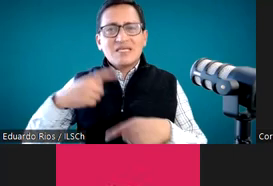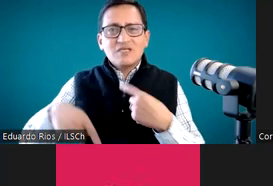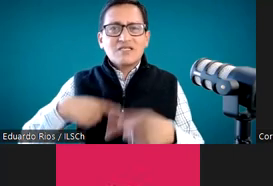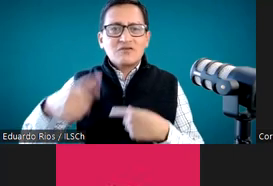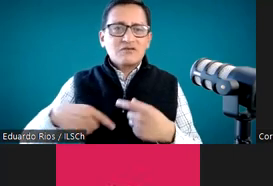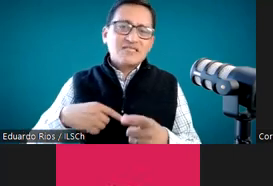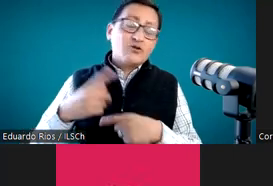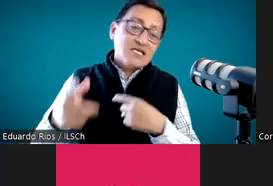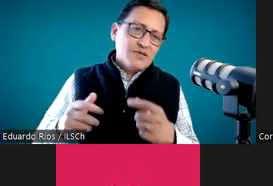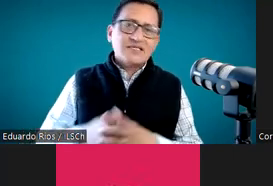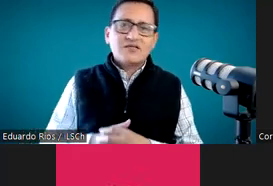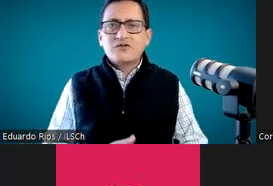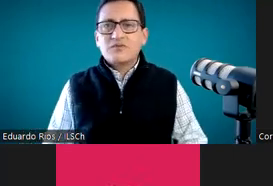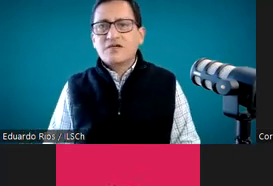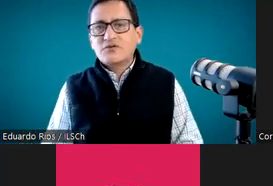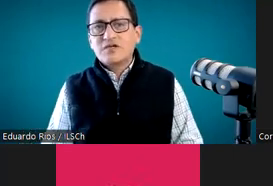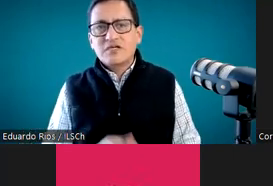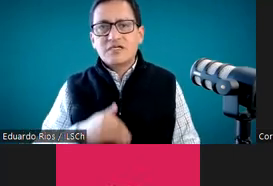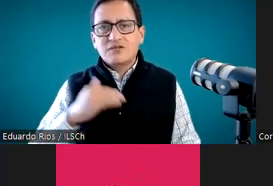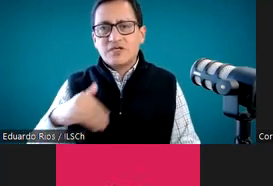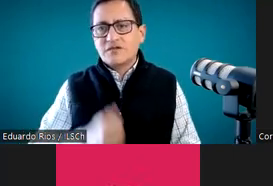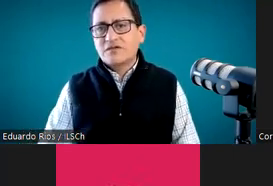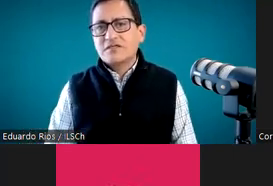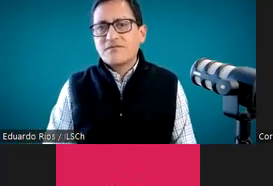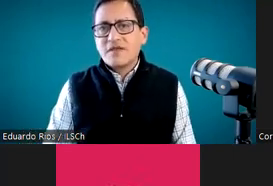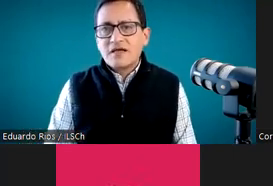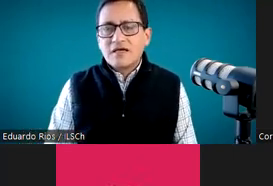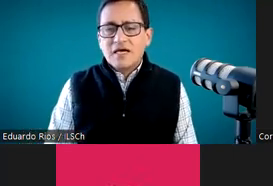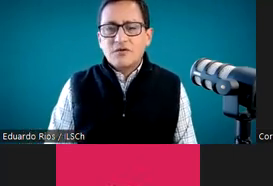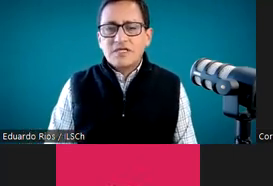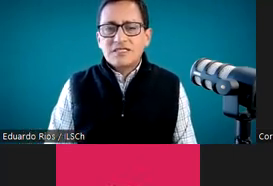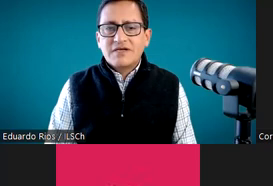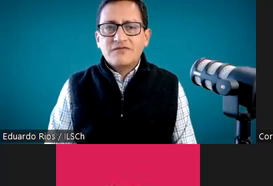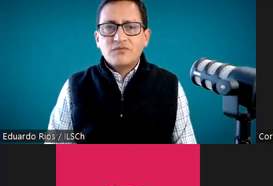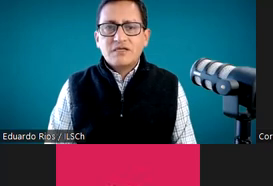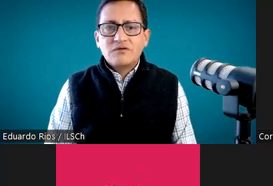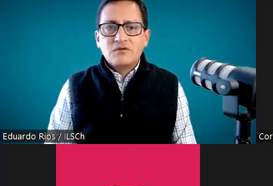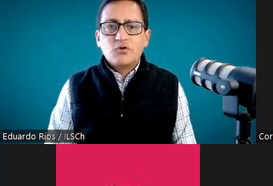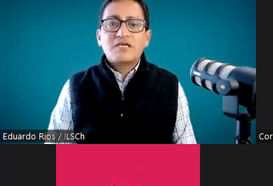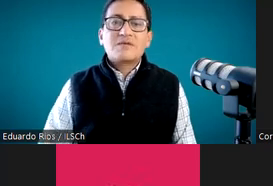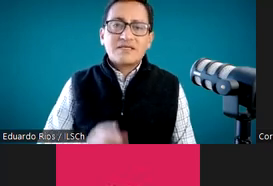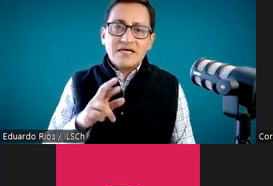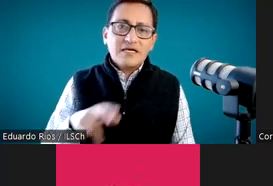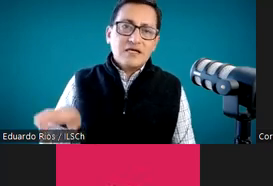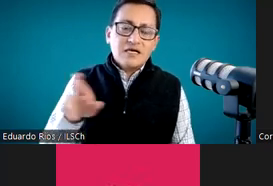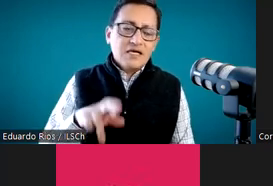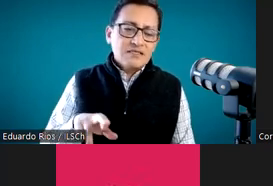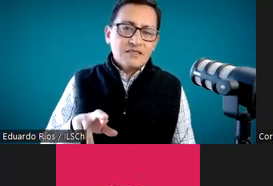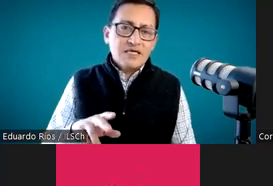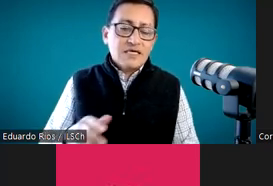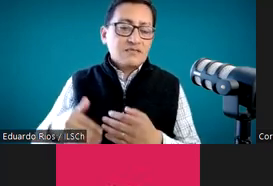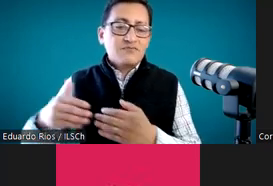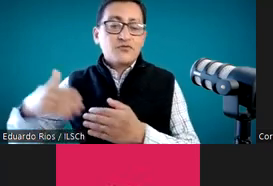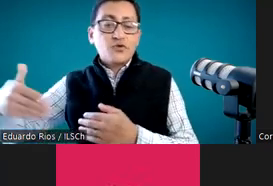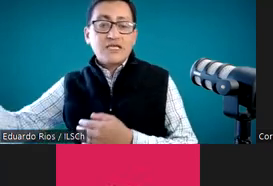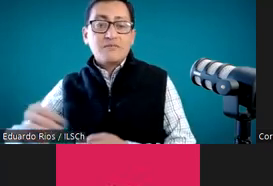semana estamos haciendo, casi toda la semana haciendo videos nuevos y subiendo. Entonces, ahí ustedes se van informando, pueden repasar las clases,